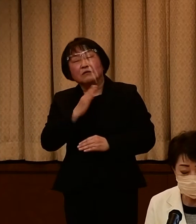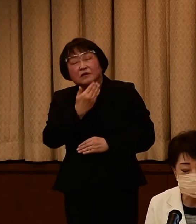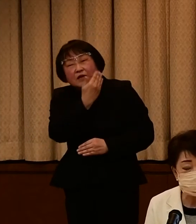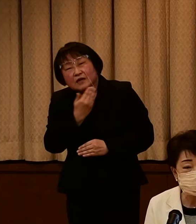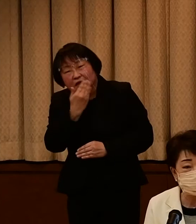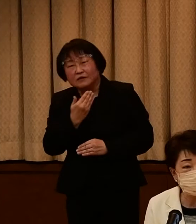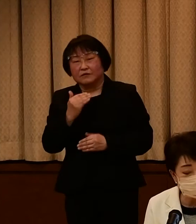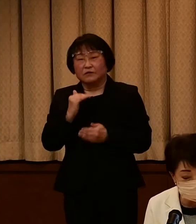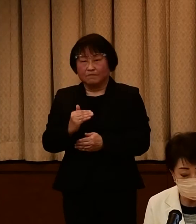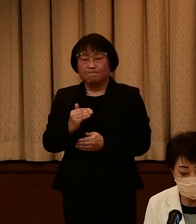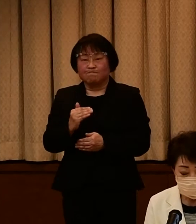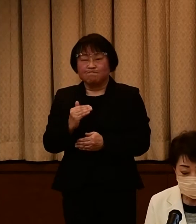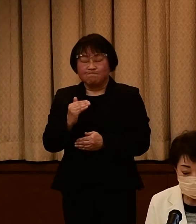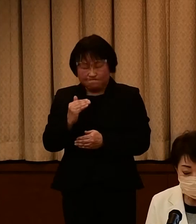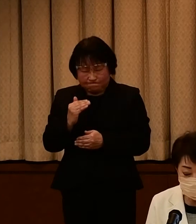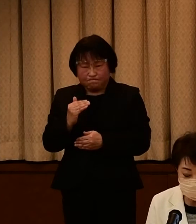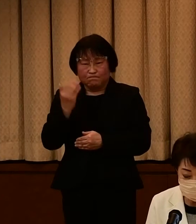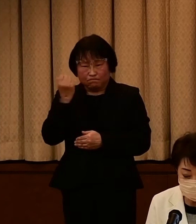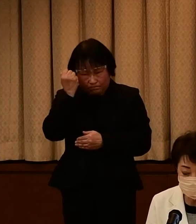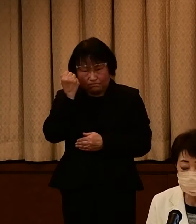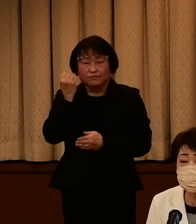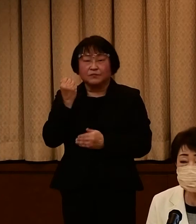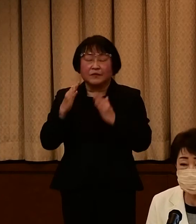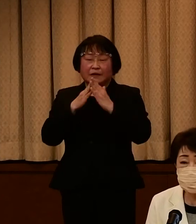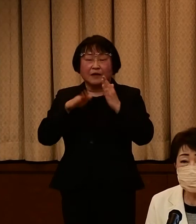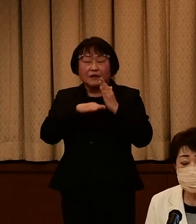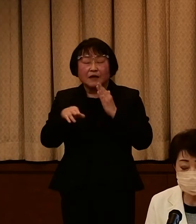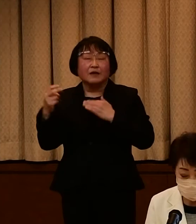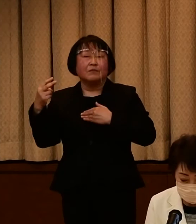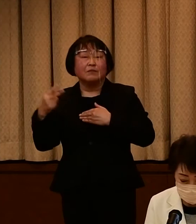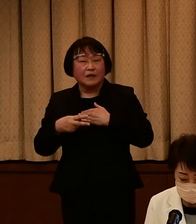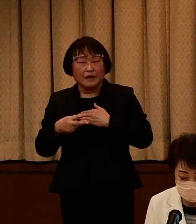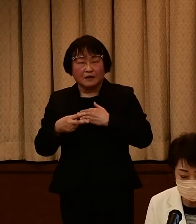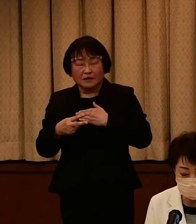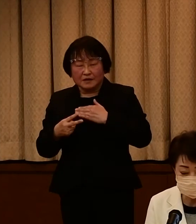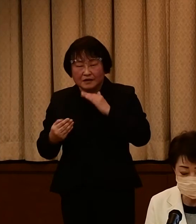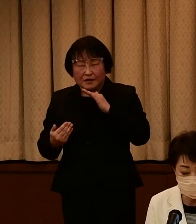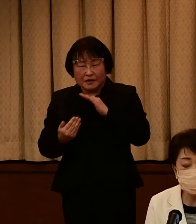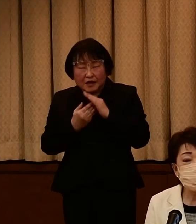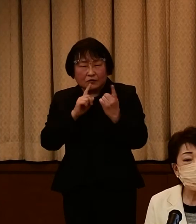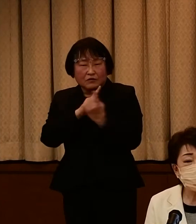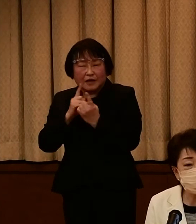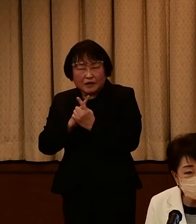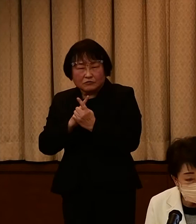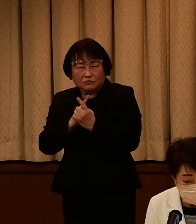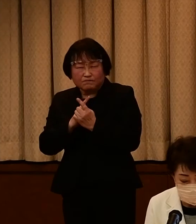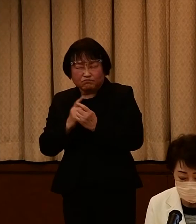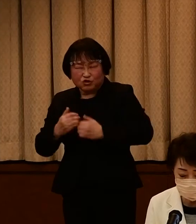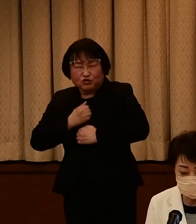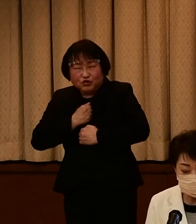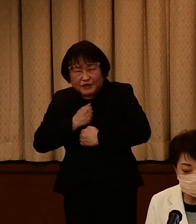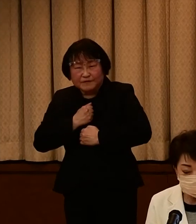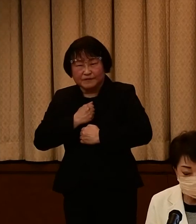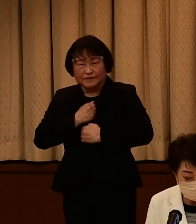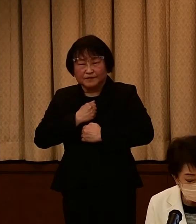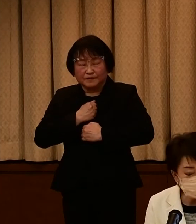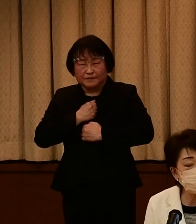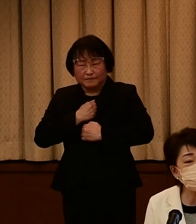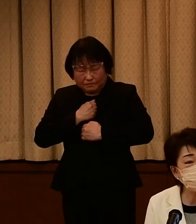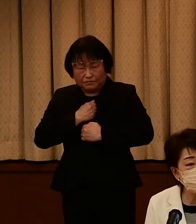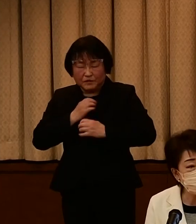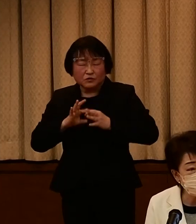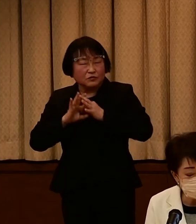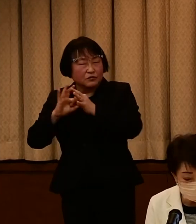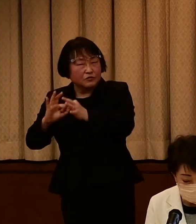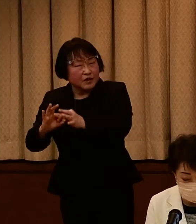をご認識いただき、ご家庭内を含めて最大限の対策を粘り強く継続